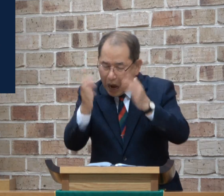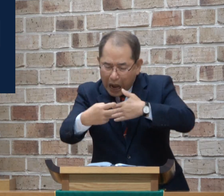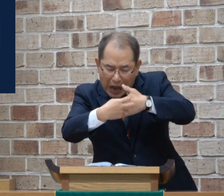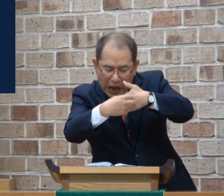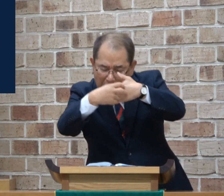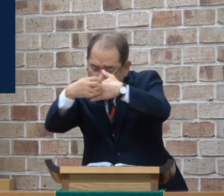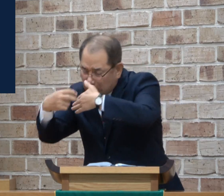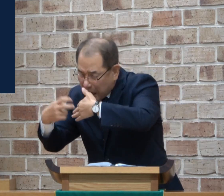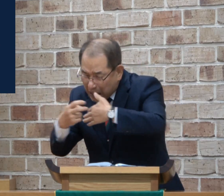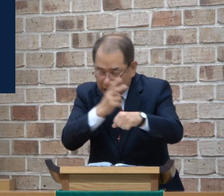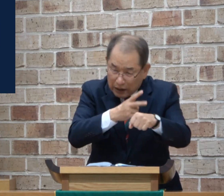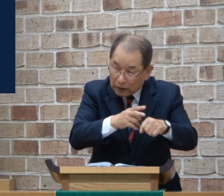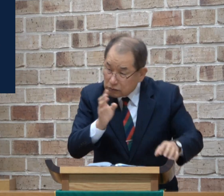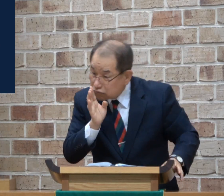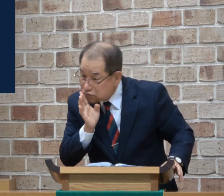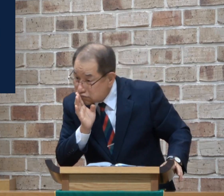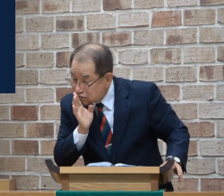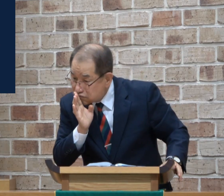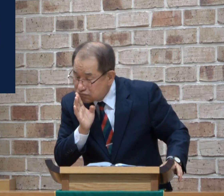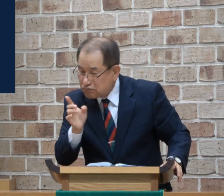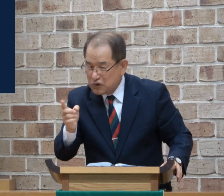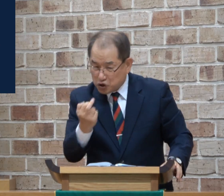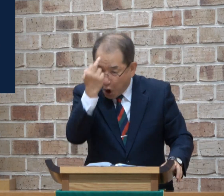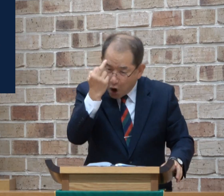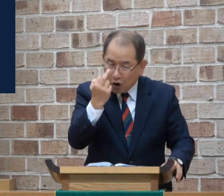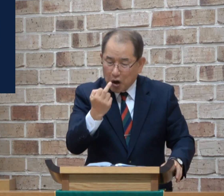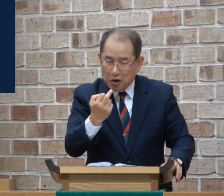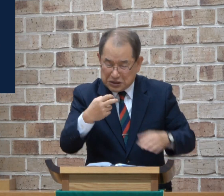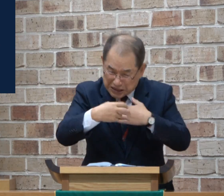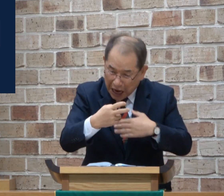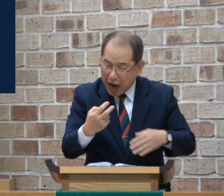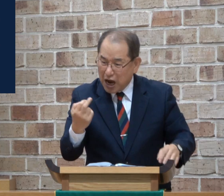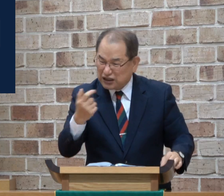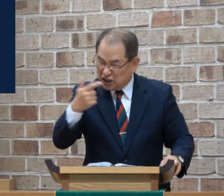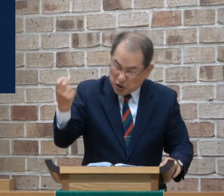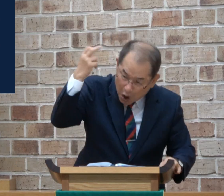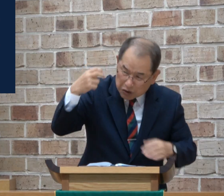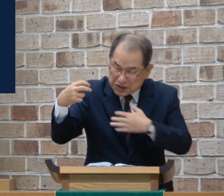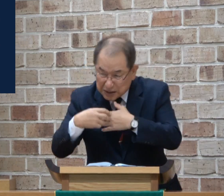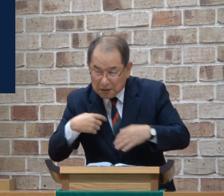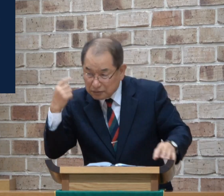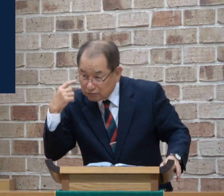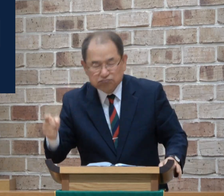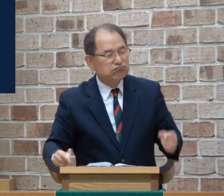모두 형이나 뭐 가족들이 의사라면서 당신 가족이 맞습니다. 그런데